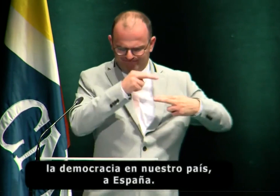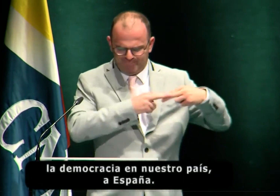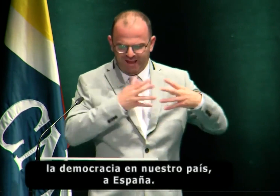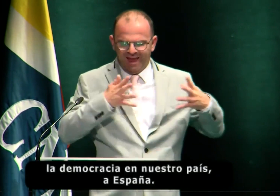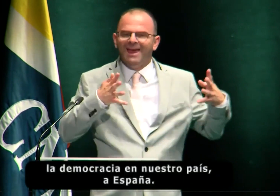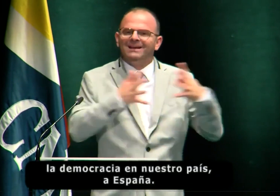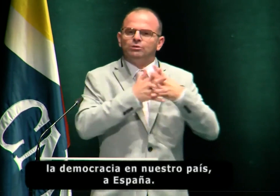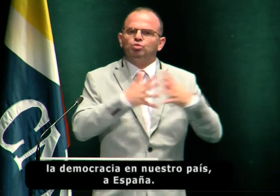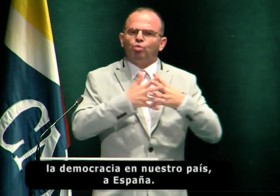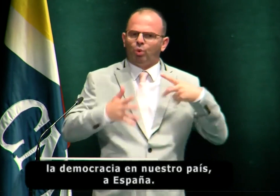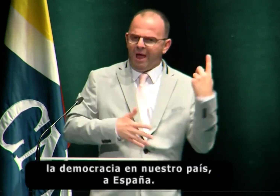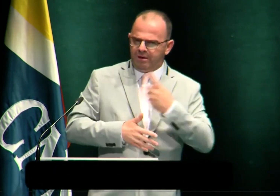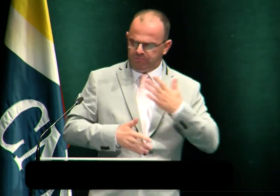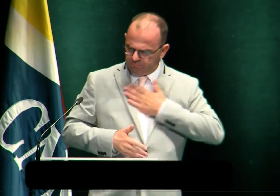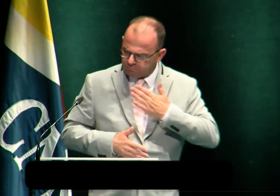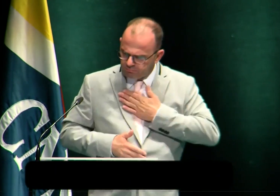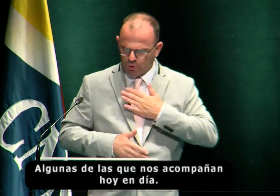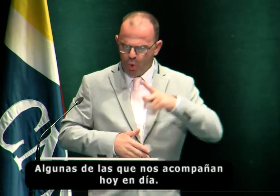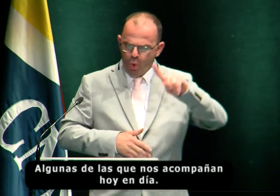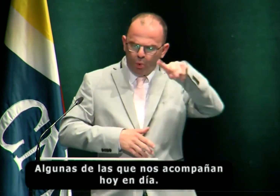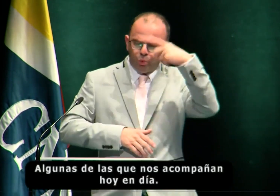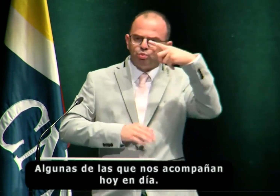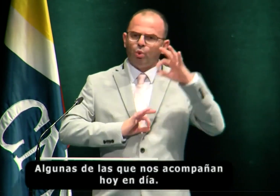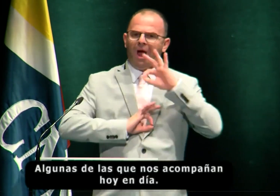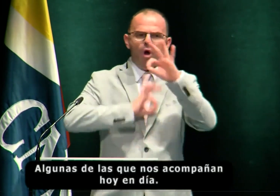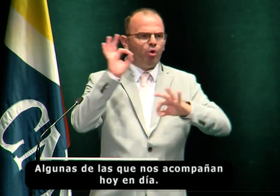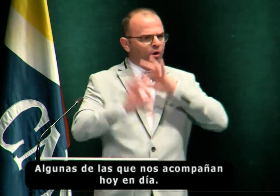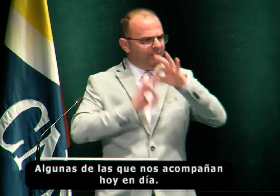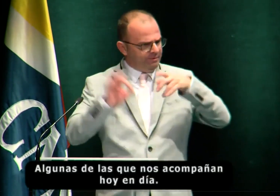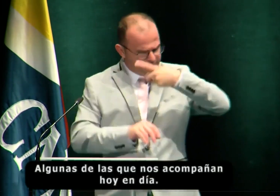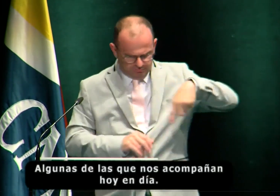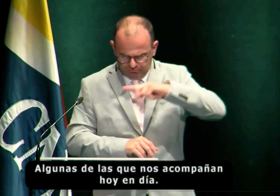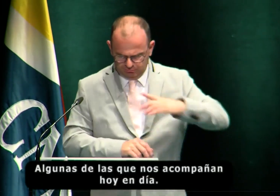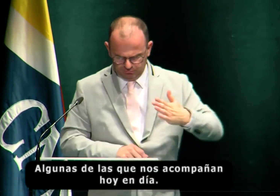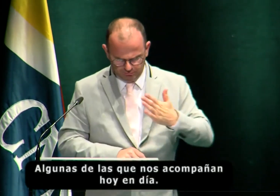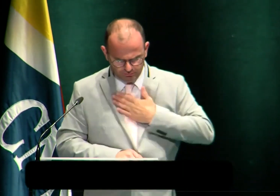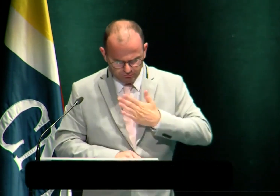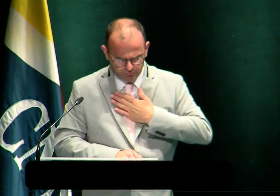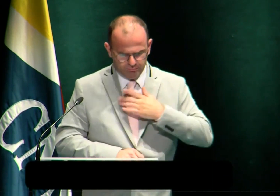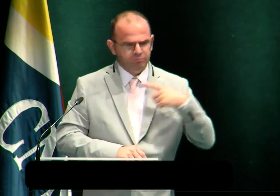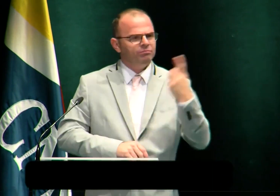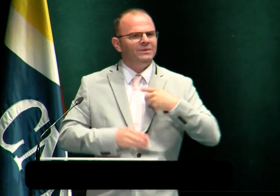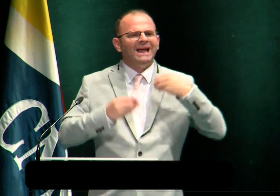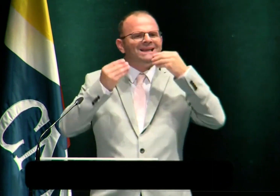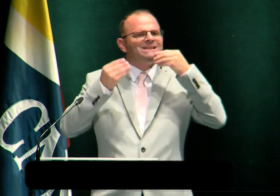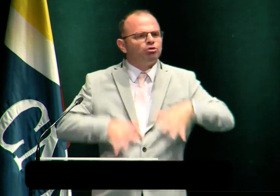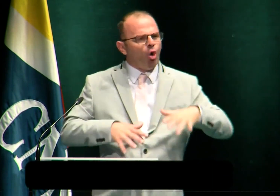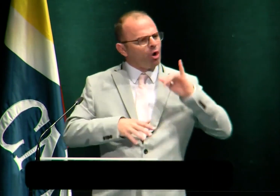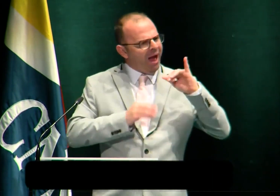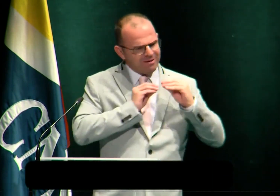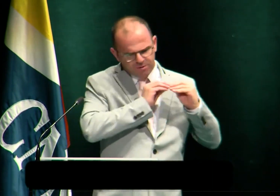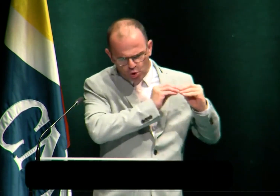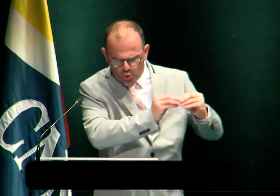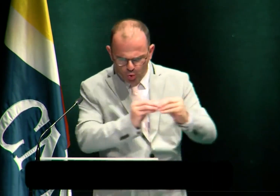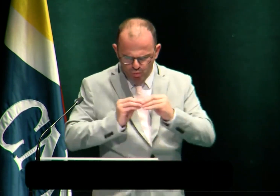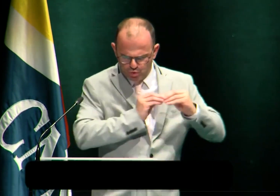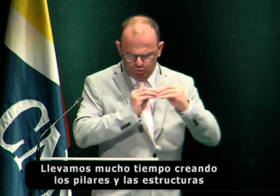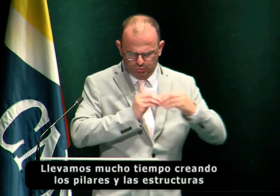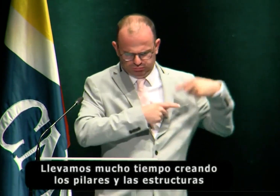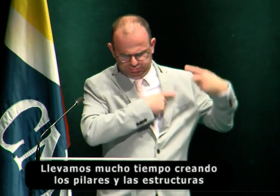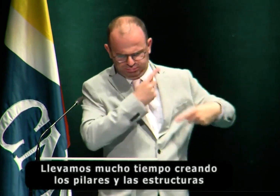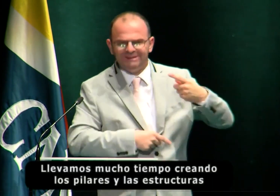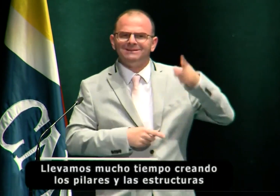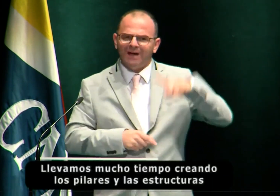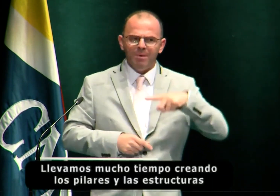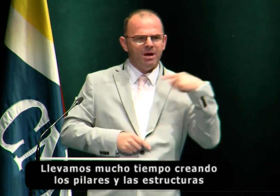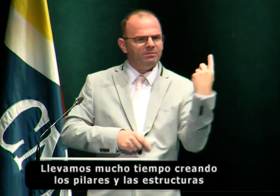ver, mucho tiempo creando los pilares y las estructuras de nuestras propias organizaciones.